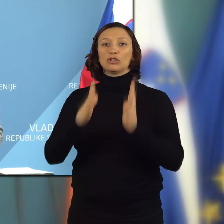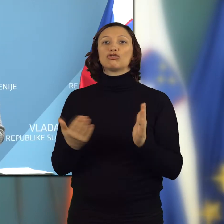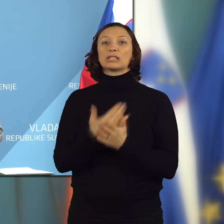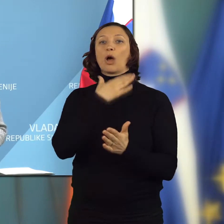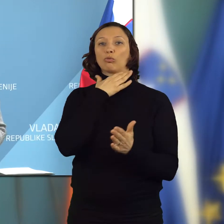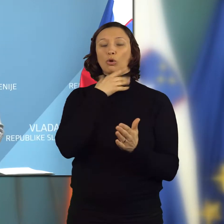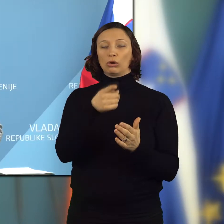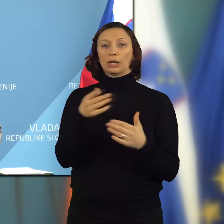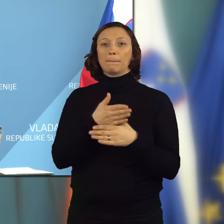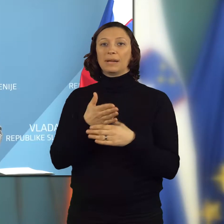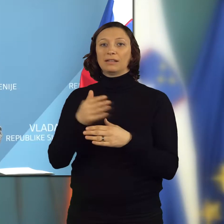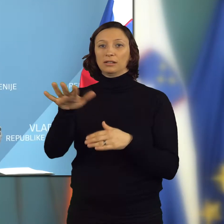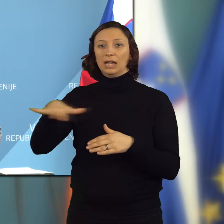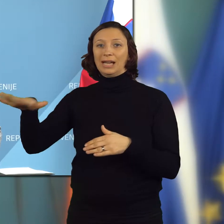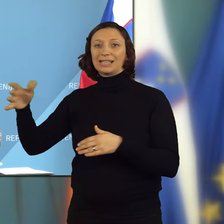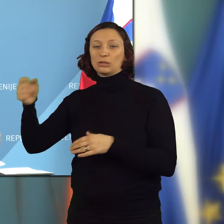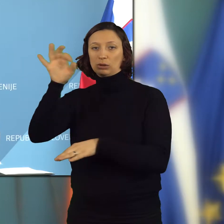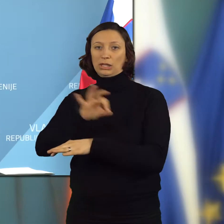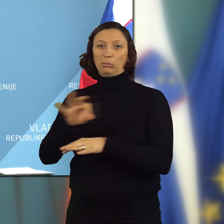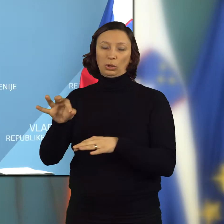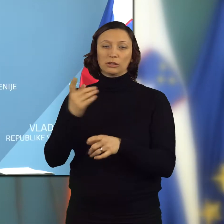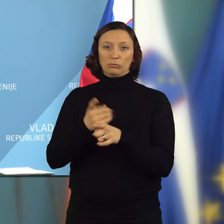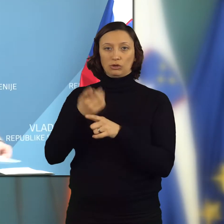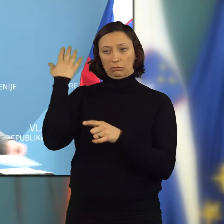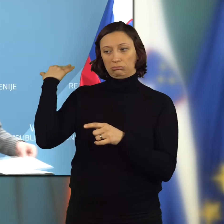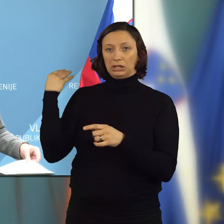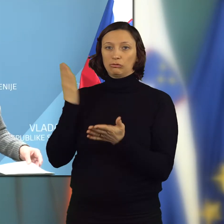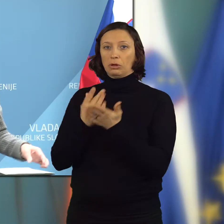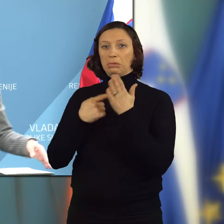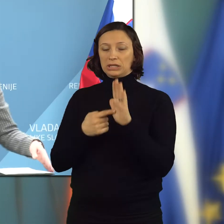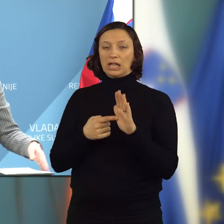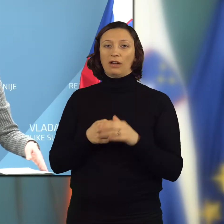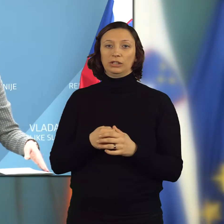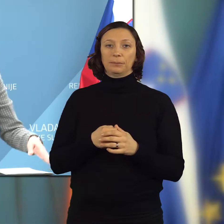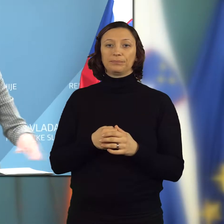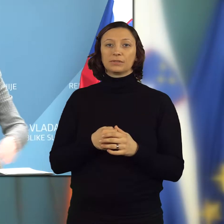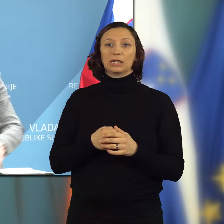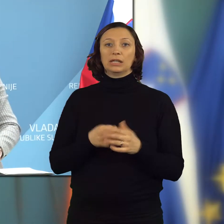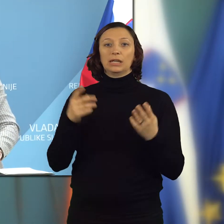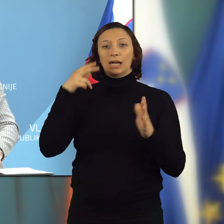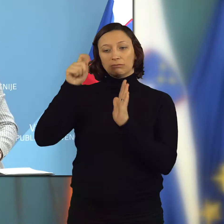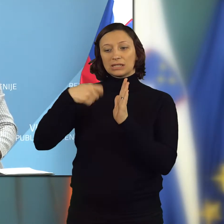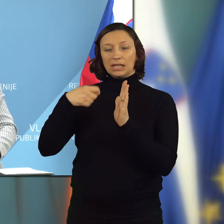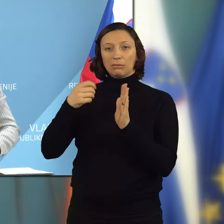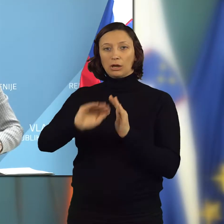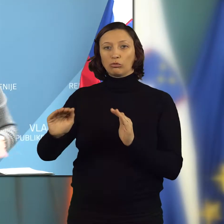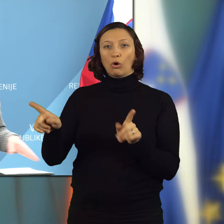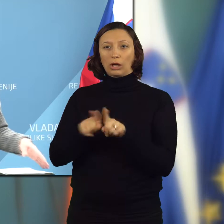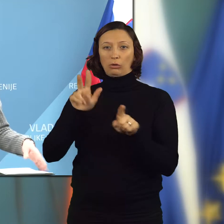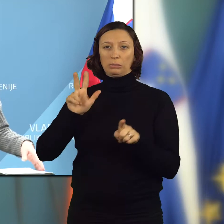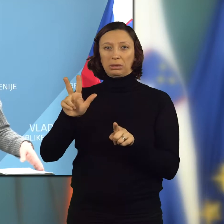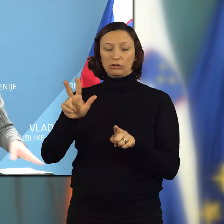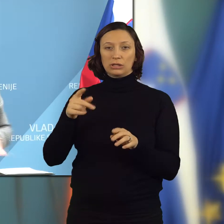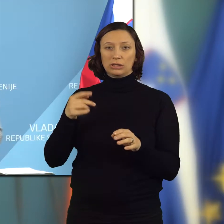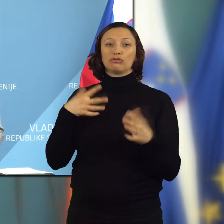za otroke, medresorski projekt, v katerem smo v preteklosti ga že predstavljali. S snemanjem zaslišanja otroka kot priče se